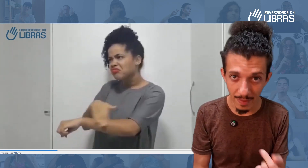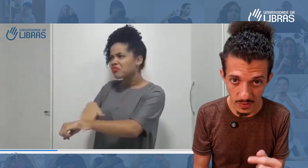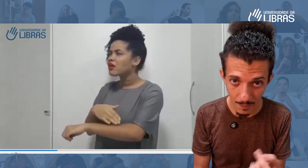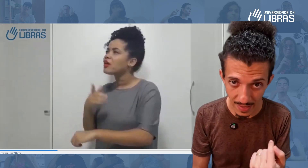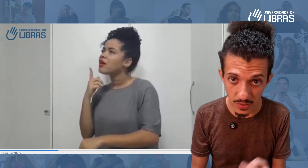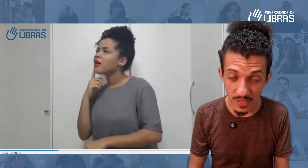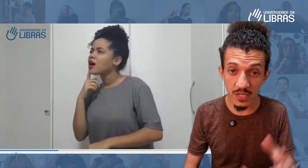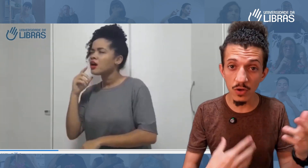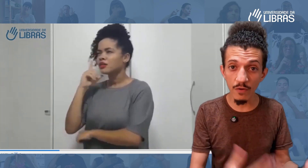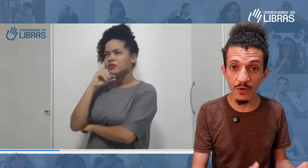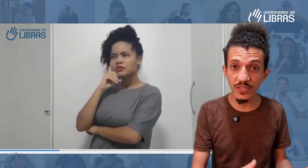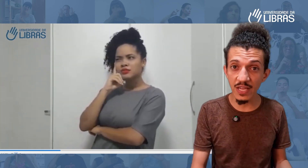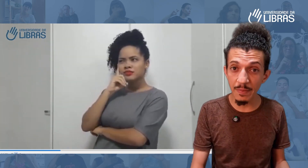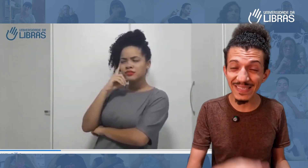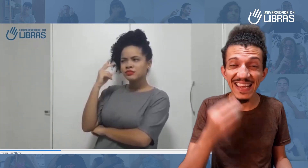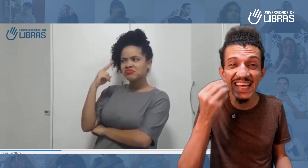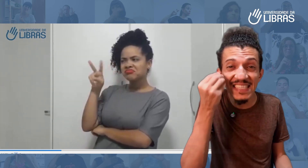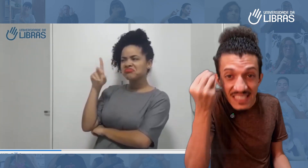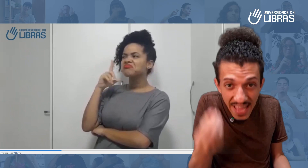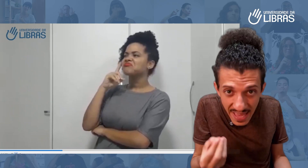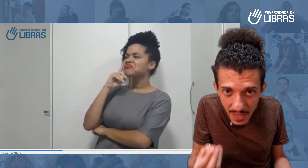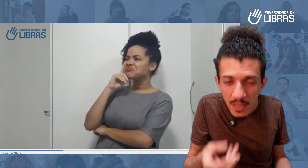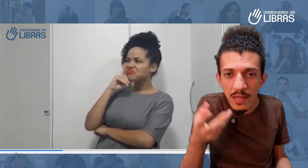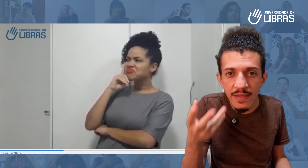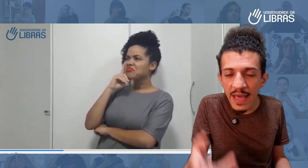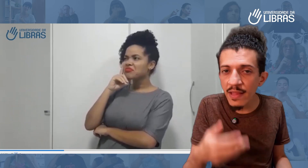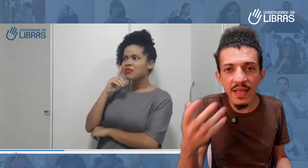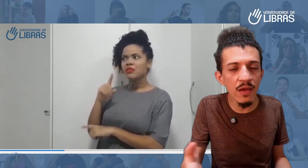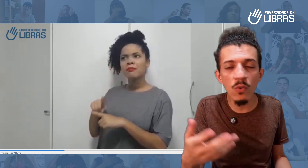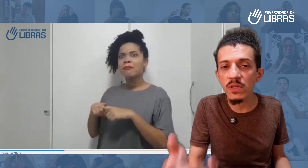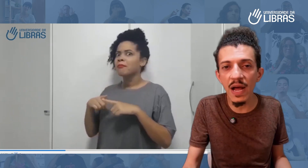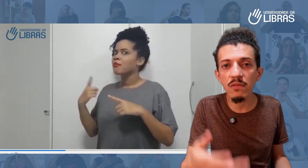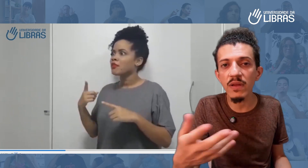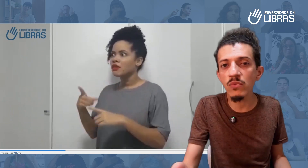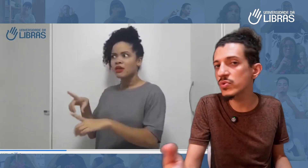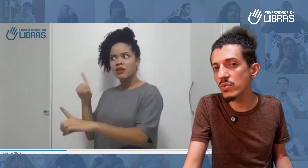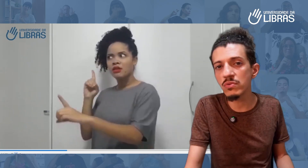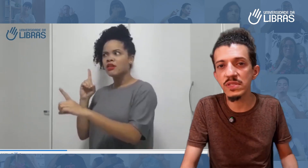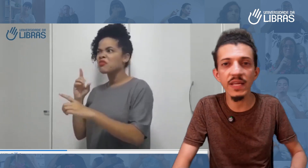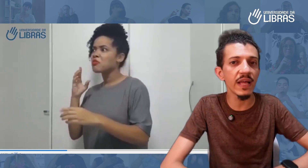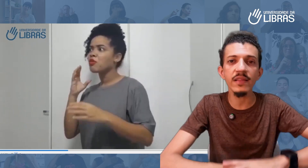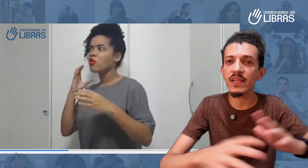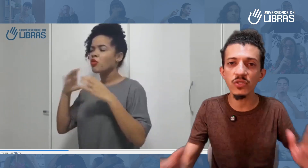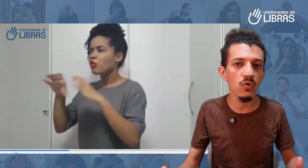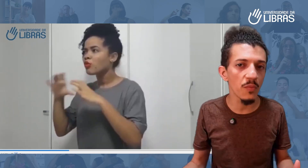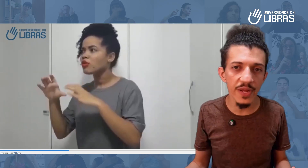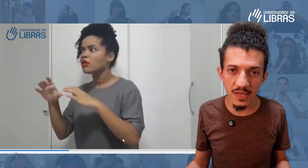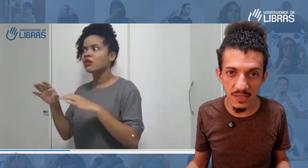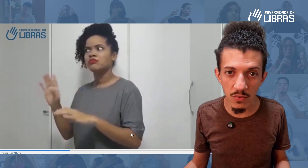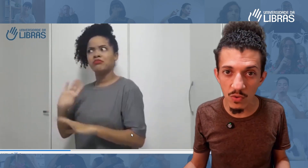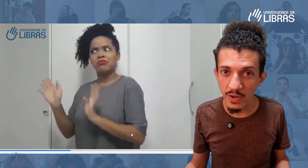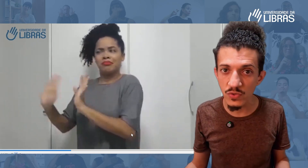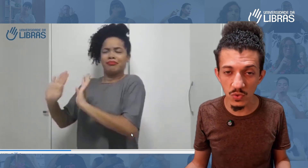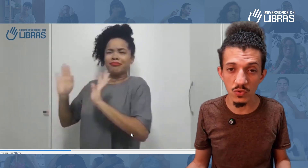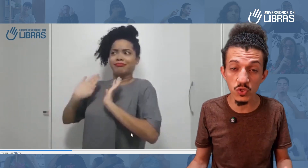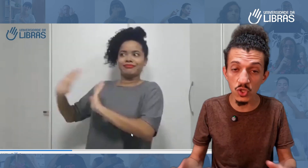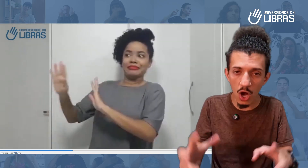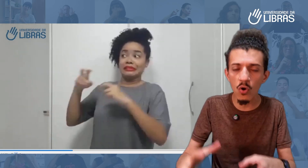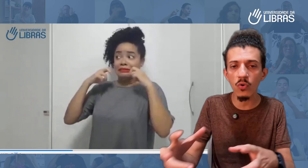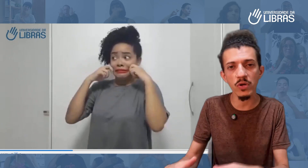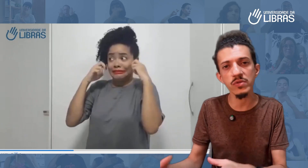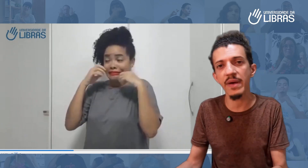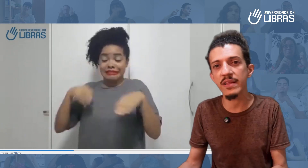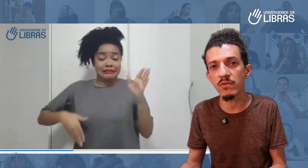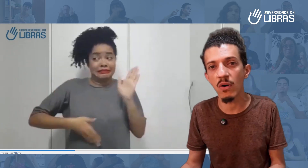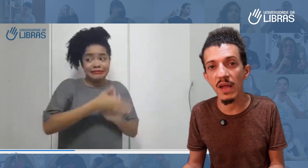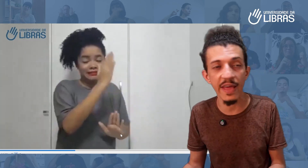método, passo a passo, se tornou fluente em Libras, sem nem ter encontrado nenhum surdo, sem nem ter tido comunicação com nenhum surdo, só com